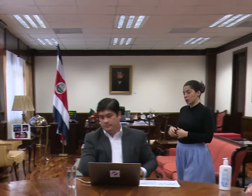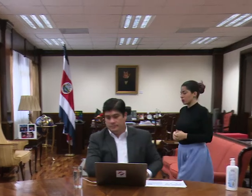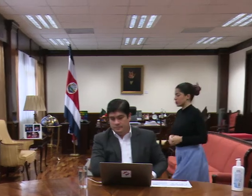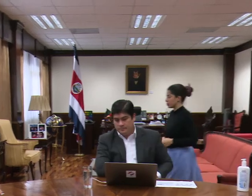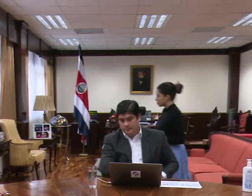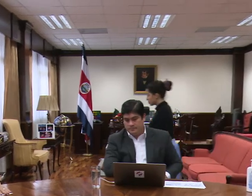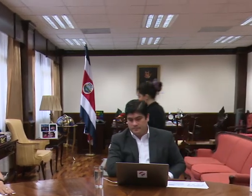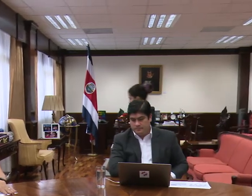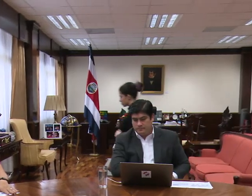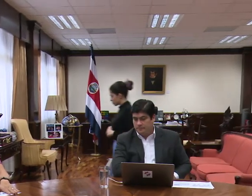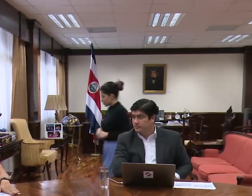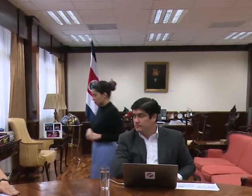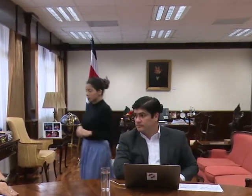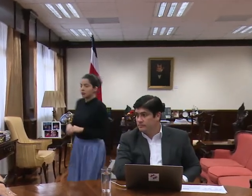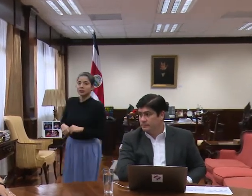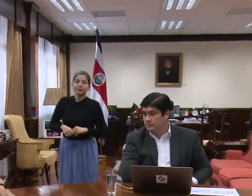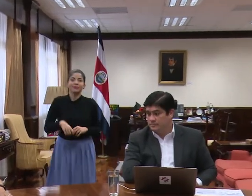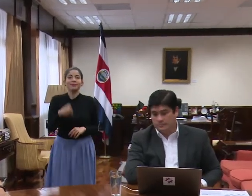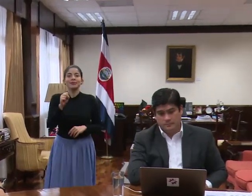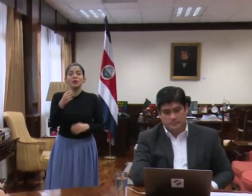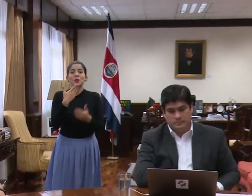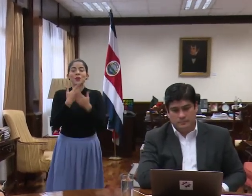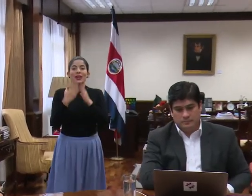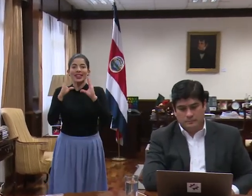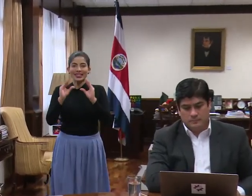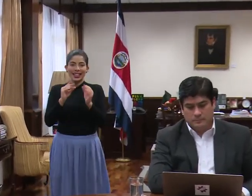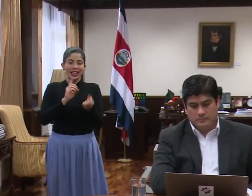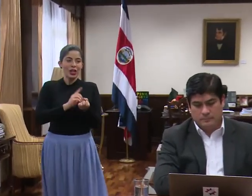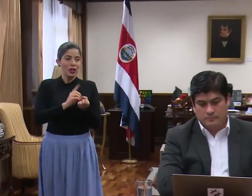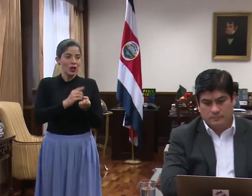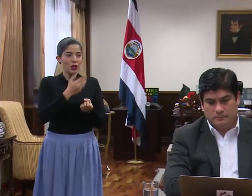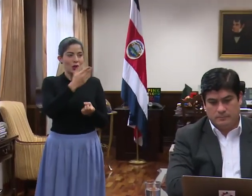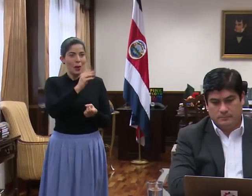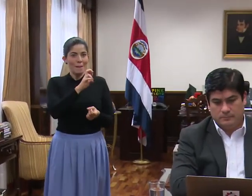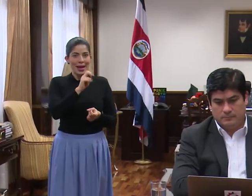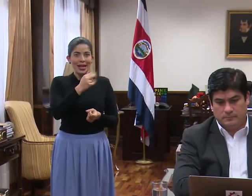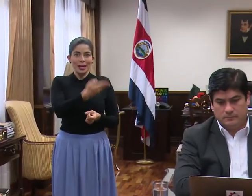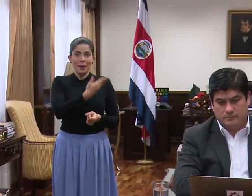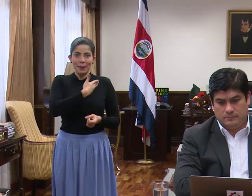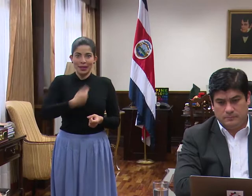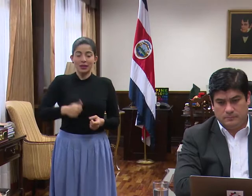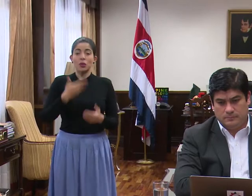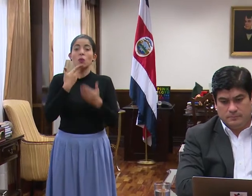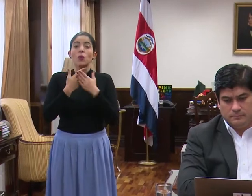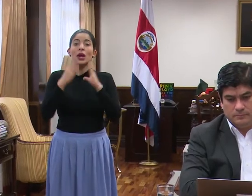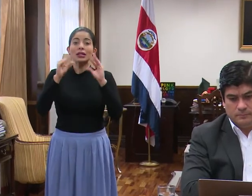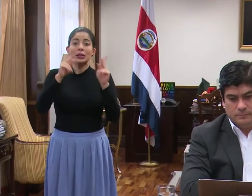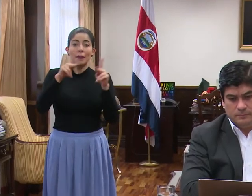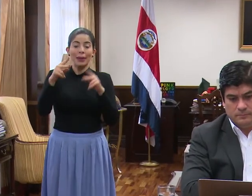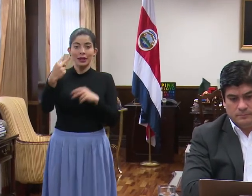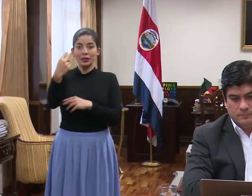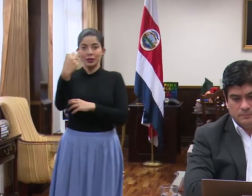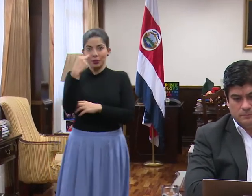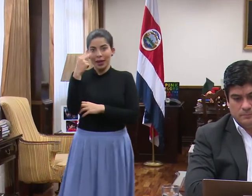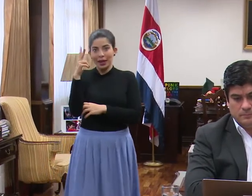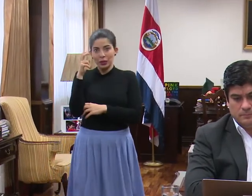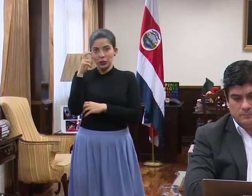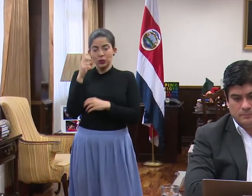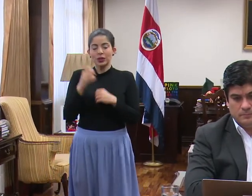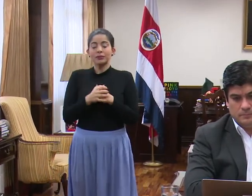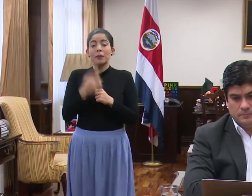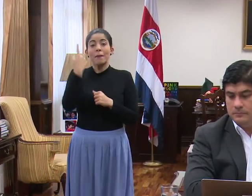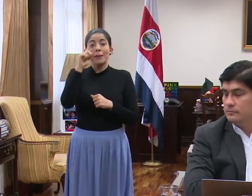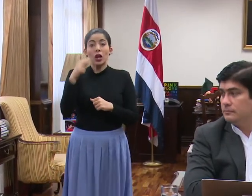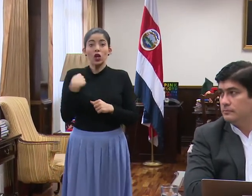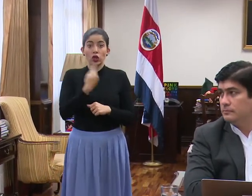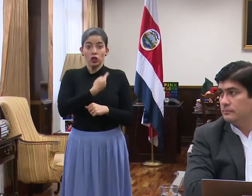Sí, muy buenas tardes. Muchas gracias, señor presidente, doctor Marín. Buenas tardes a los que nos observan y nos escuchan. Para